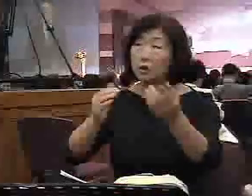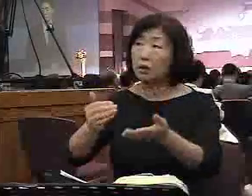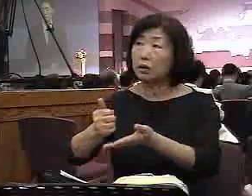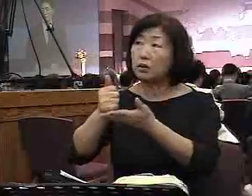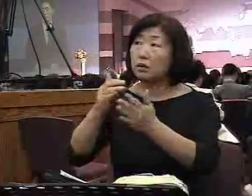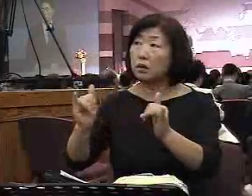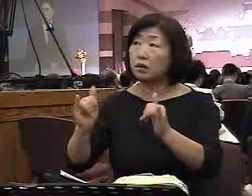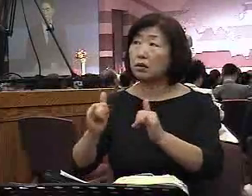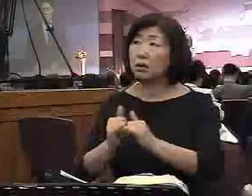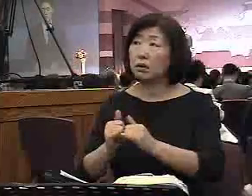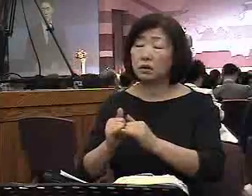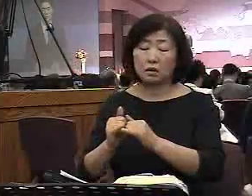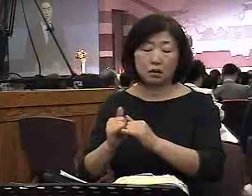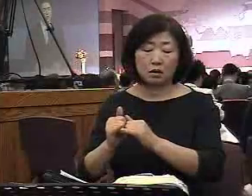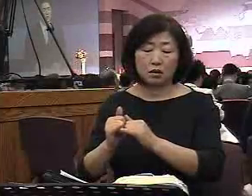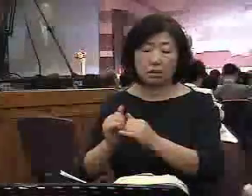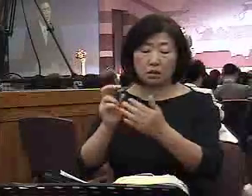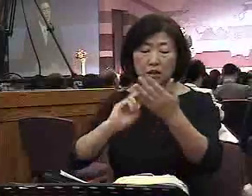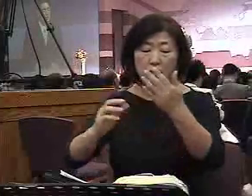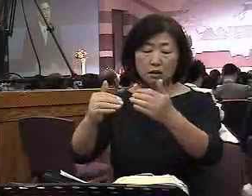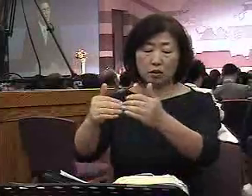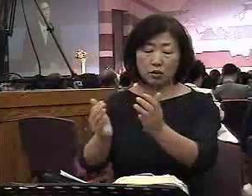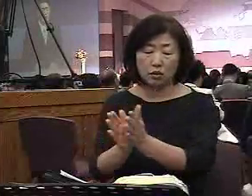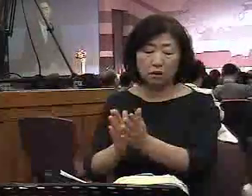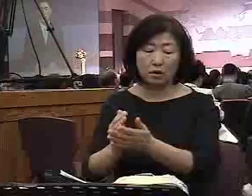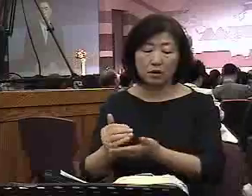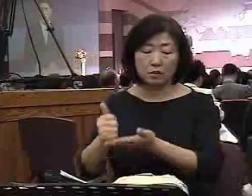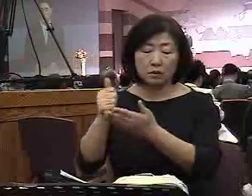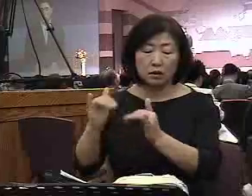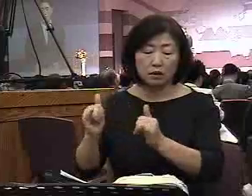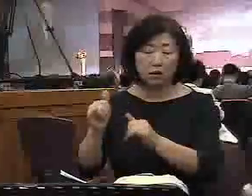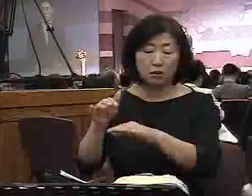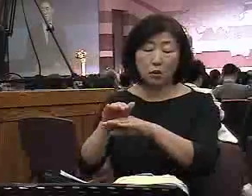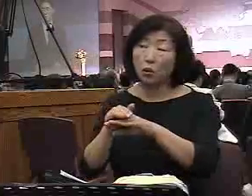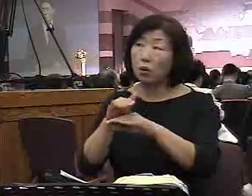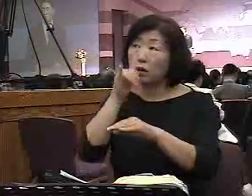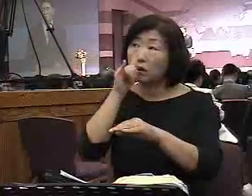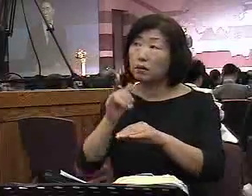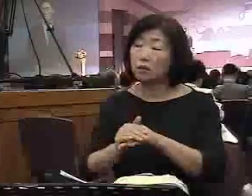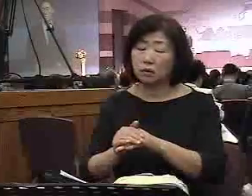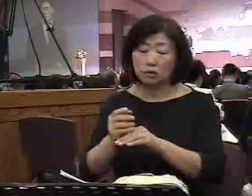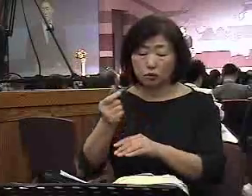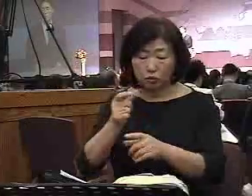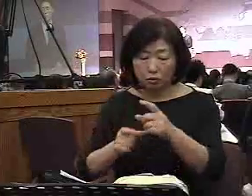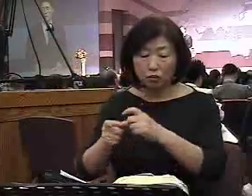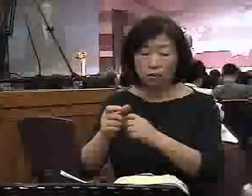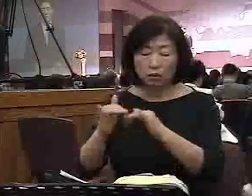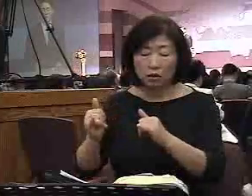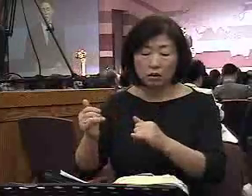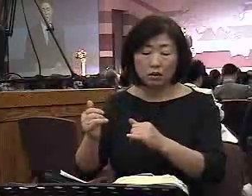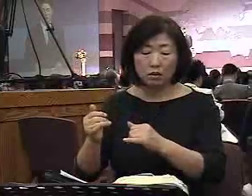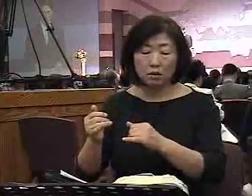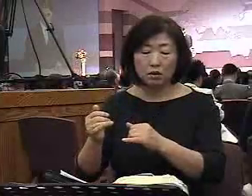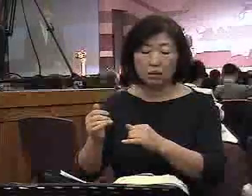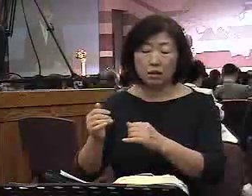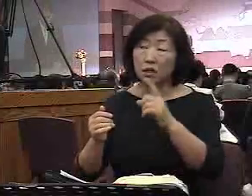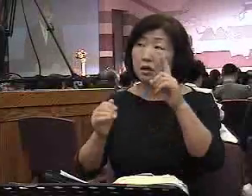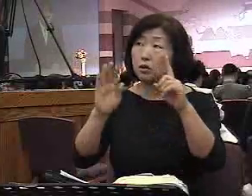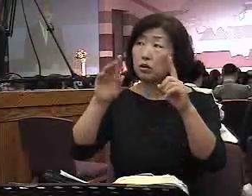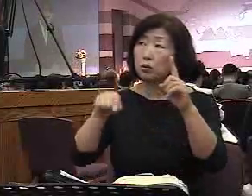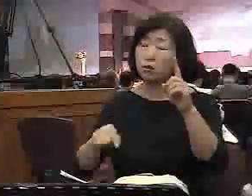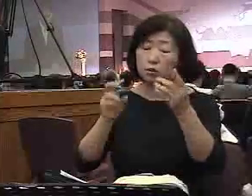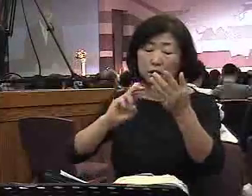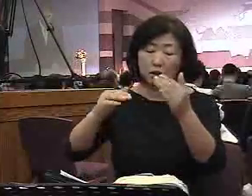섬기실 분들을 모집하는데요. 많은 분들이 지원해 주셨습니다만 조금 더 저희가 모집하고 있습니다. 일부 찬양대